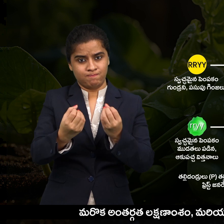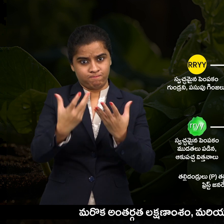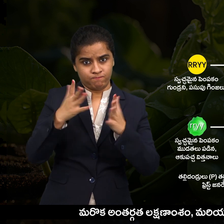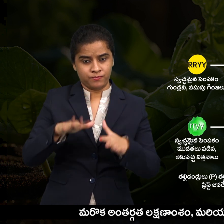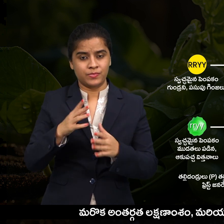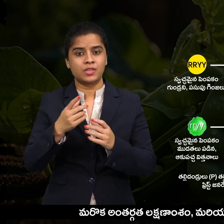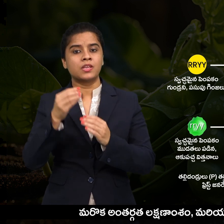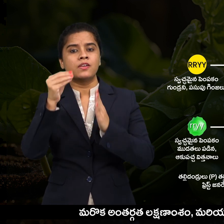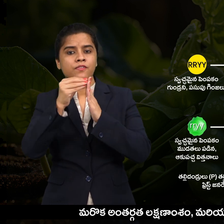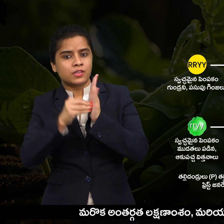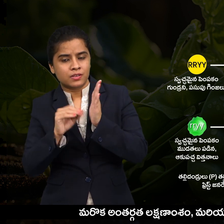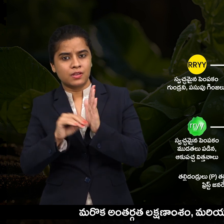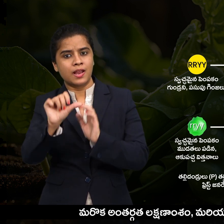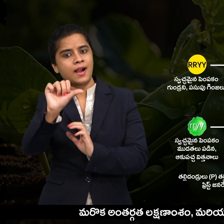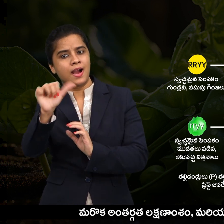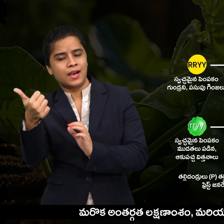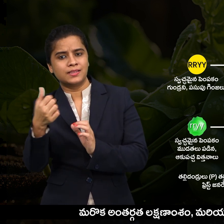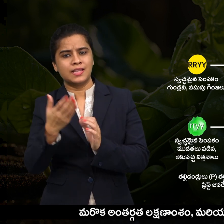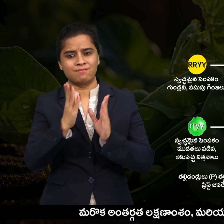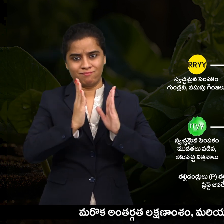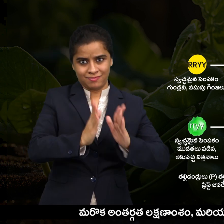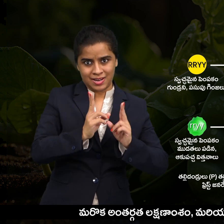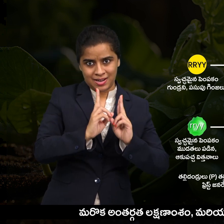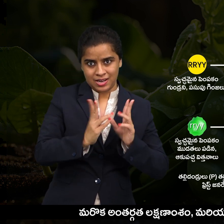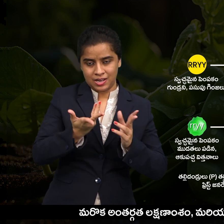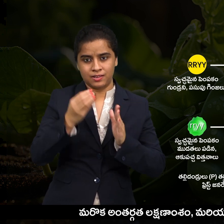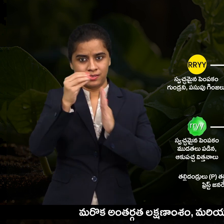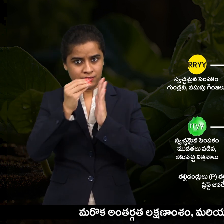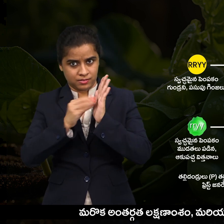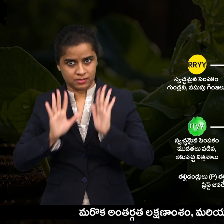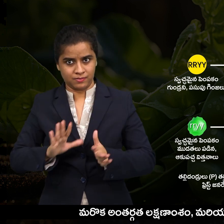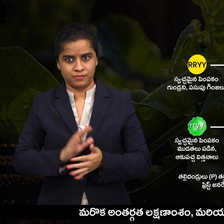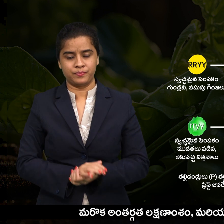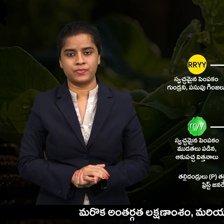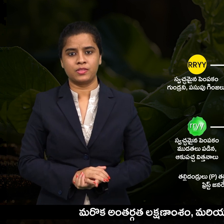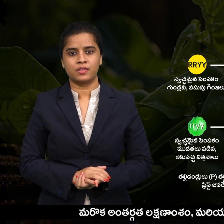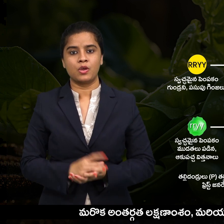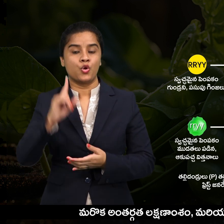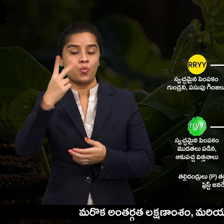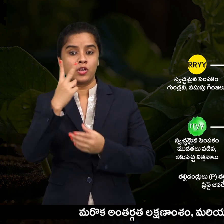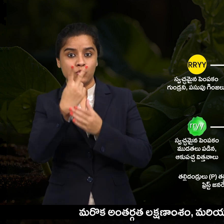మరియు 1, 2 అంతర్గత లక్షణాంశాలతో ఉంటాయి.